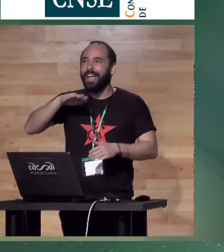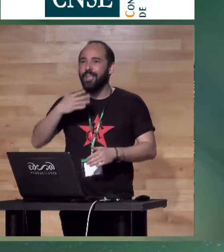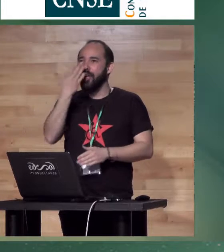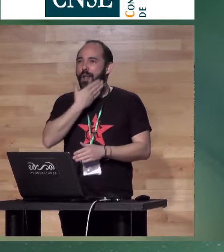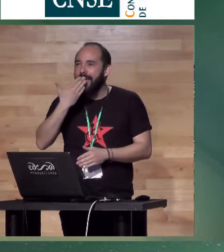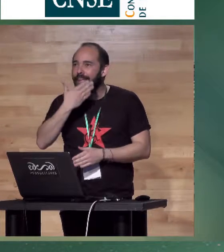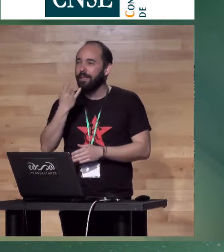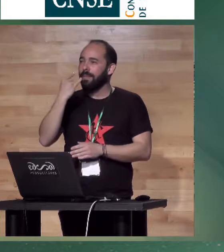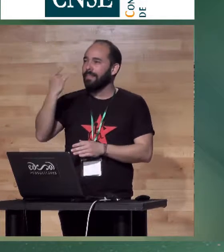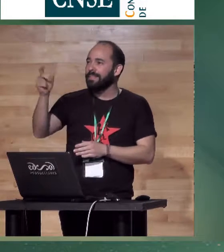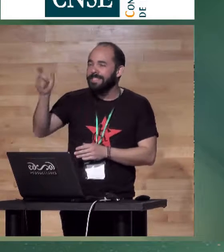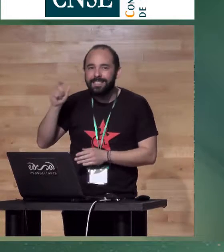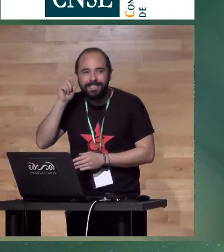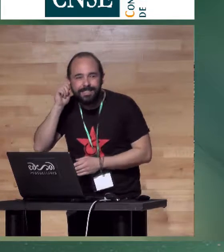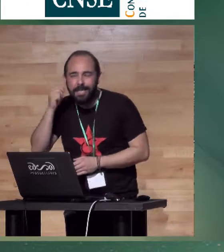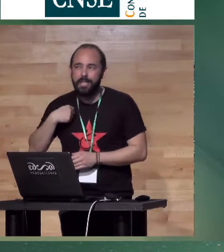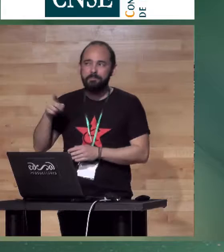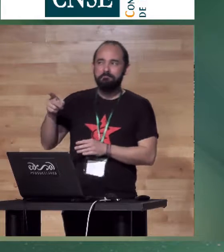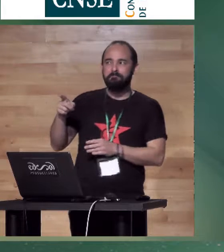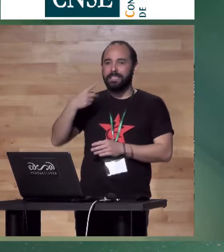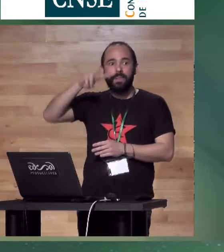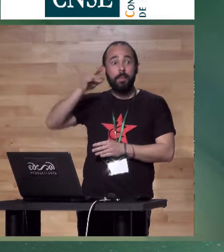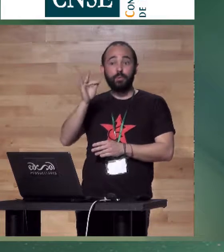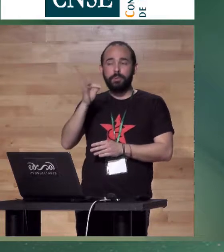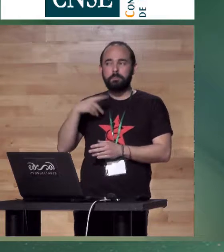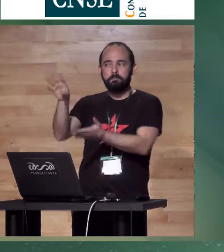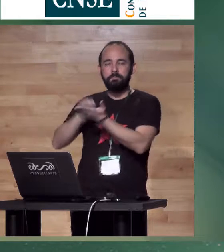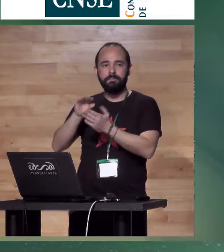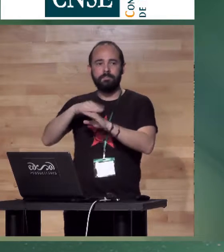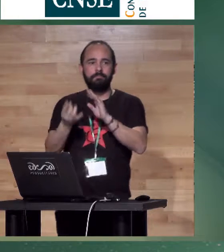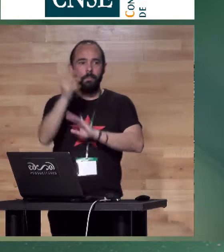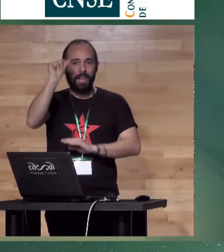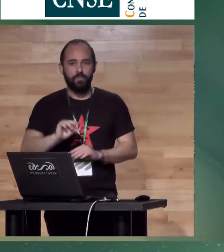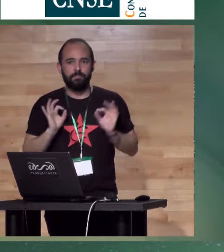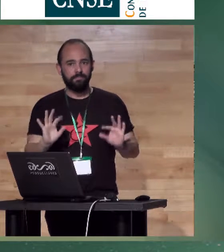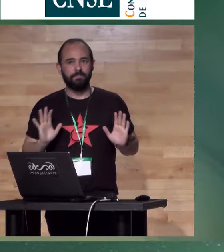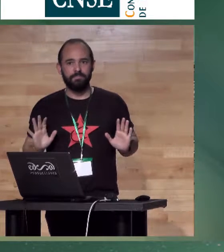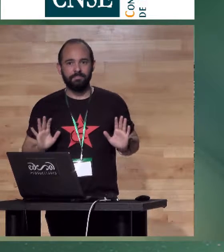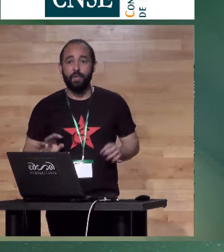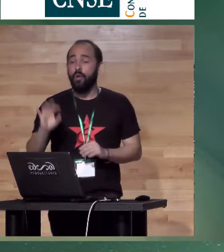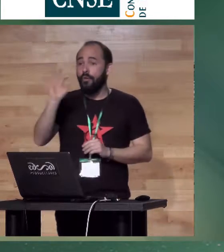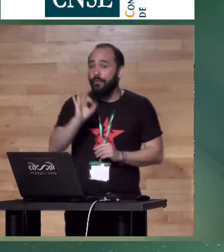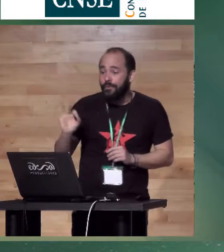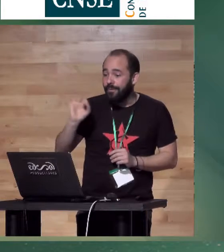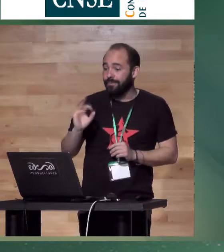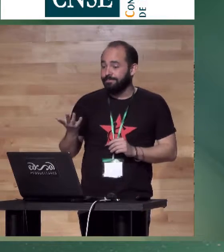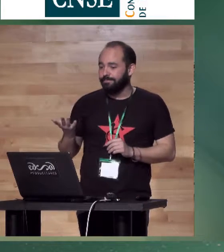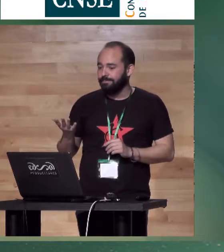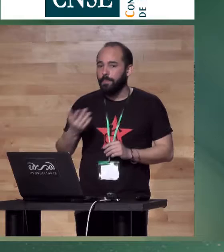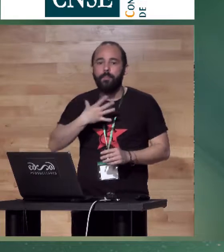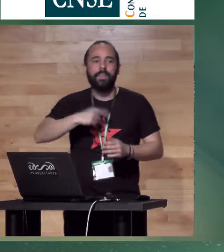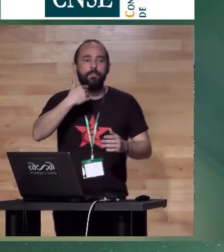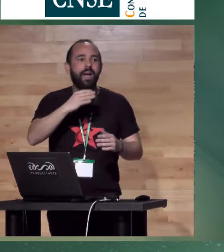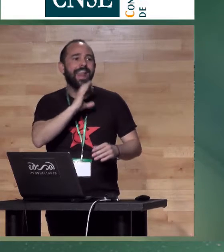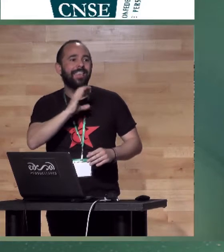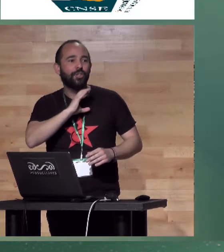has vivido tú en tu infancia o un amor tuyo de juventud, algo